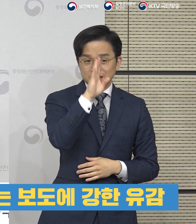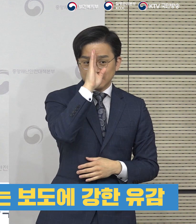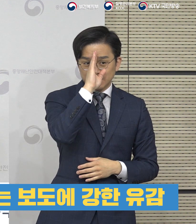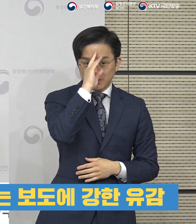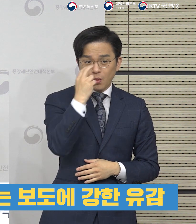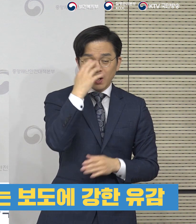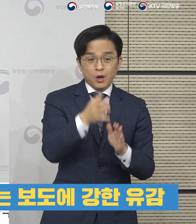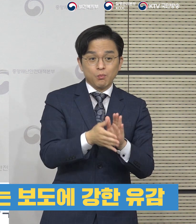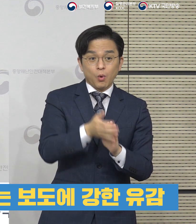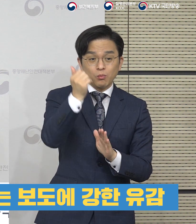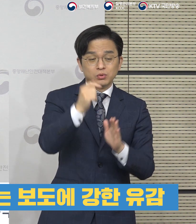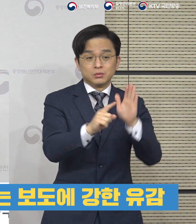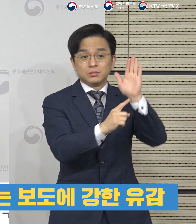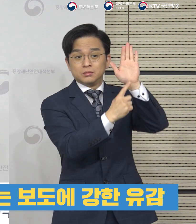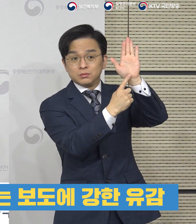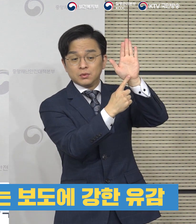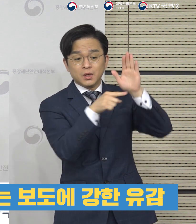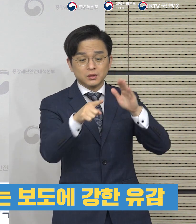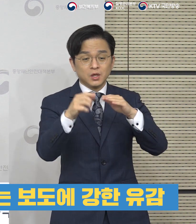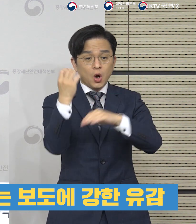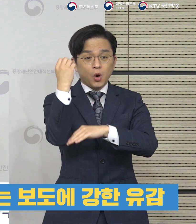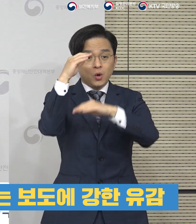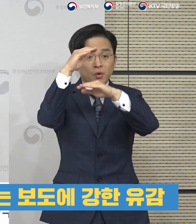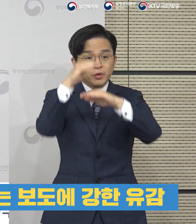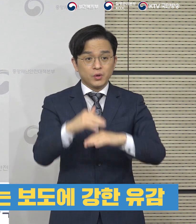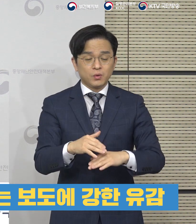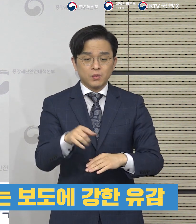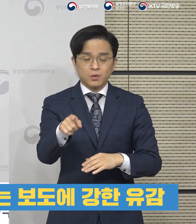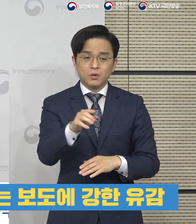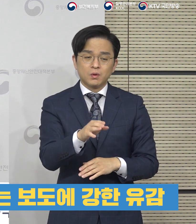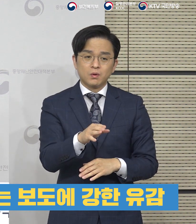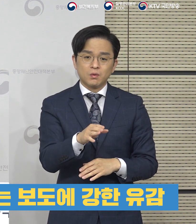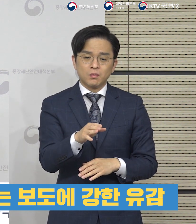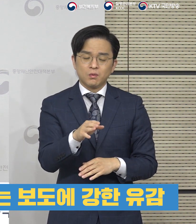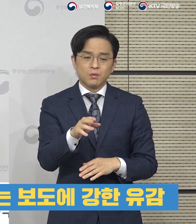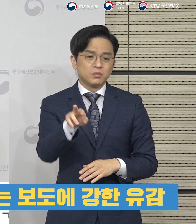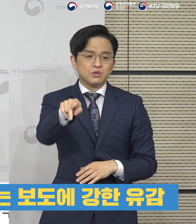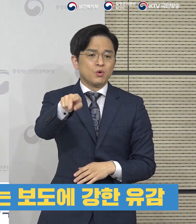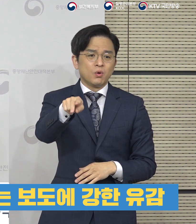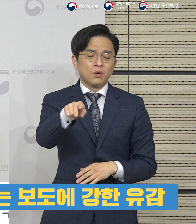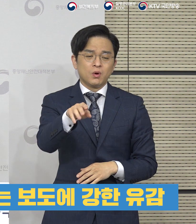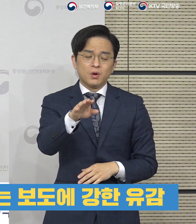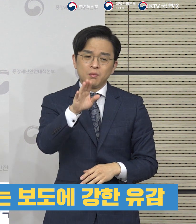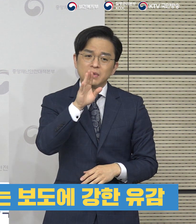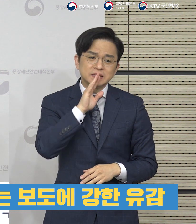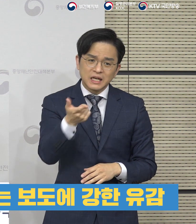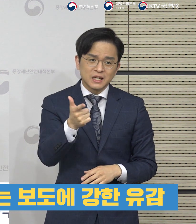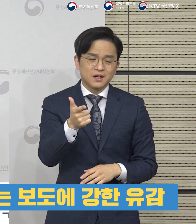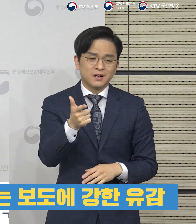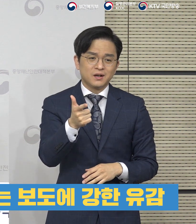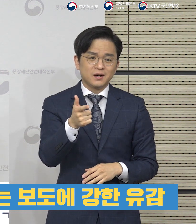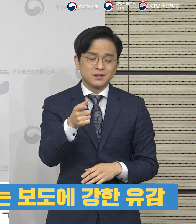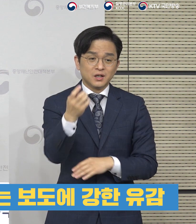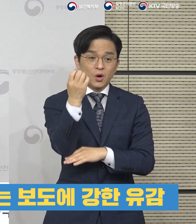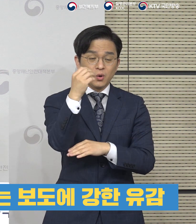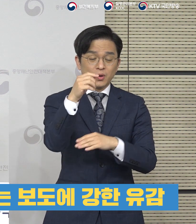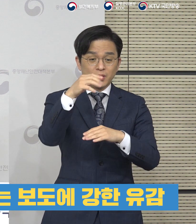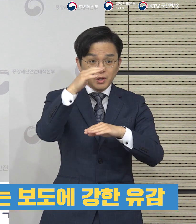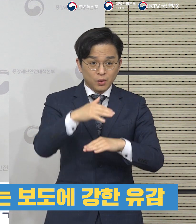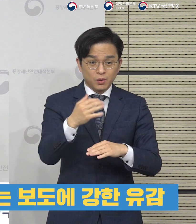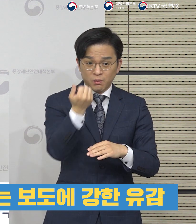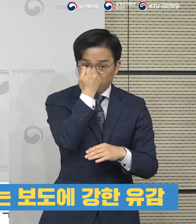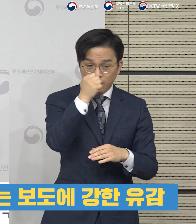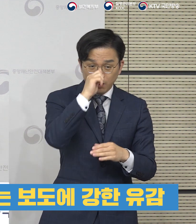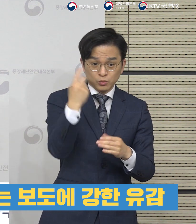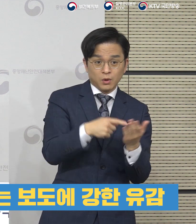이틀 전에도 방역대책본부 브리핑을 통해 이것이 전혀 사실이 아님을 충분히 설명하였음에도